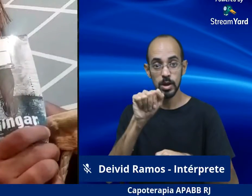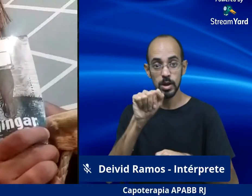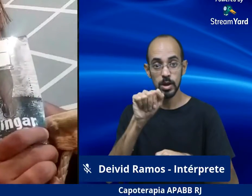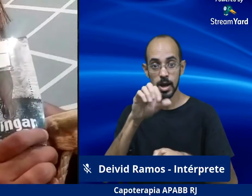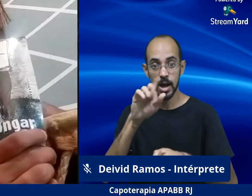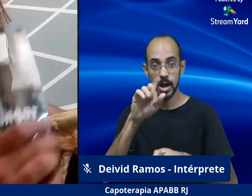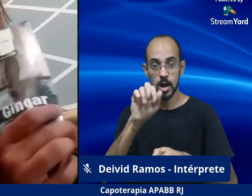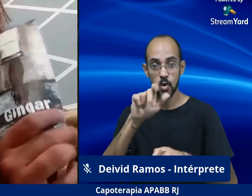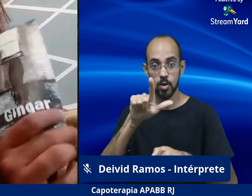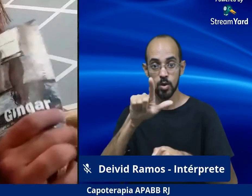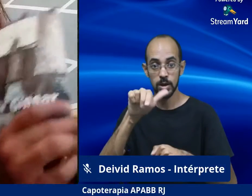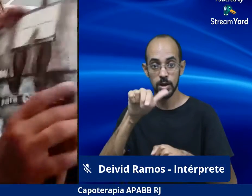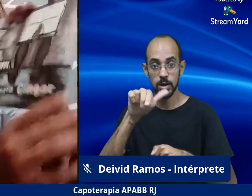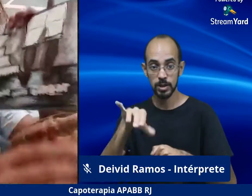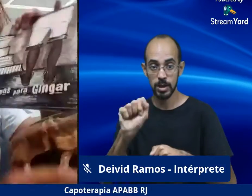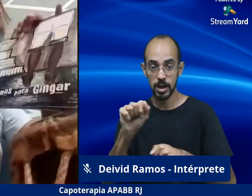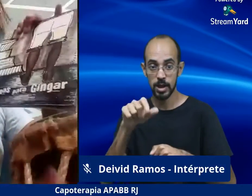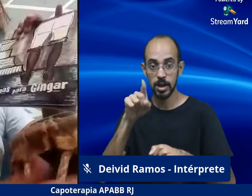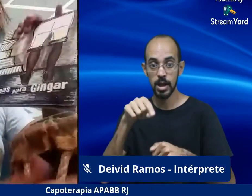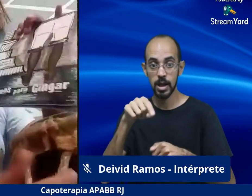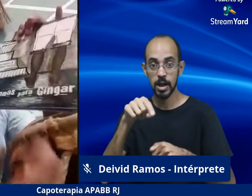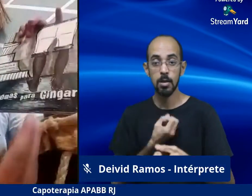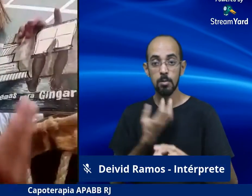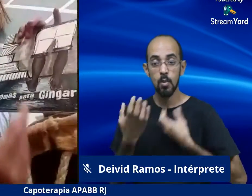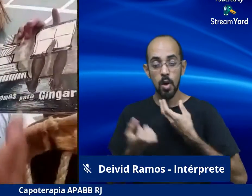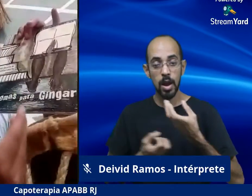Gingar. E do que se trata esse livro?